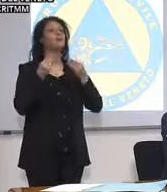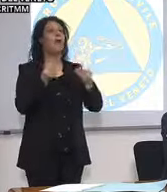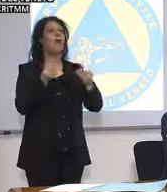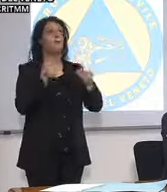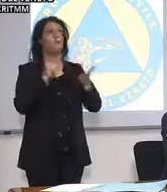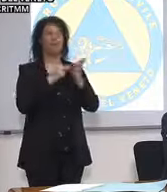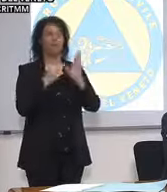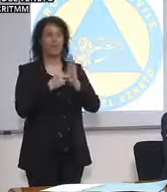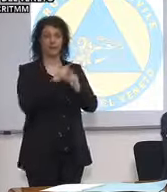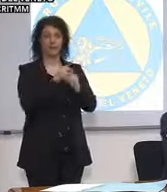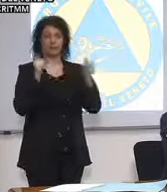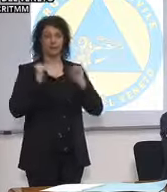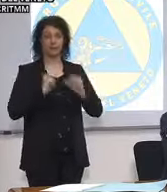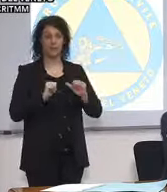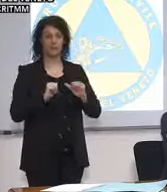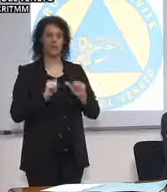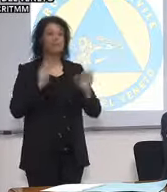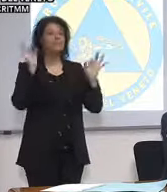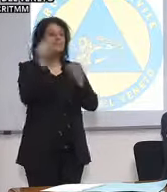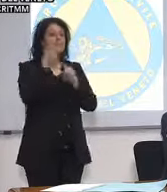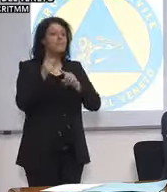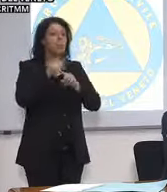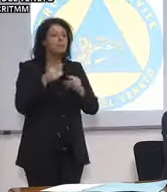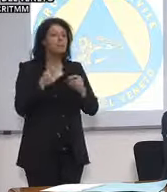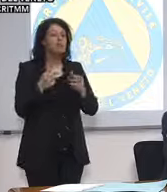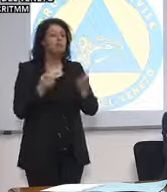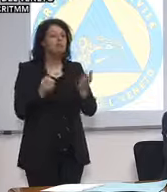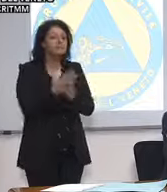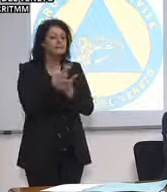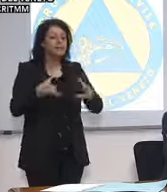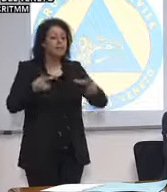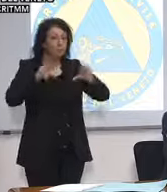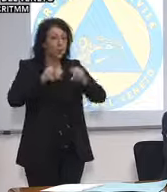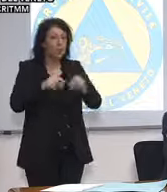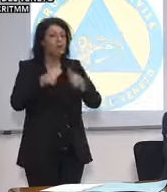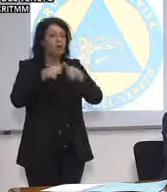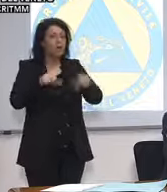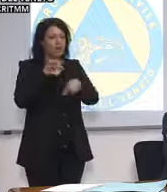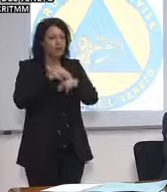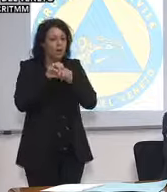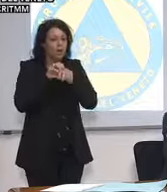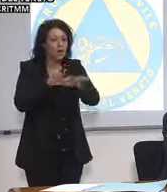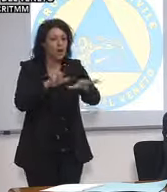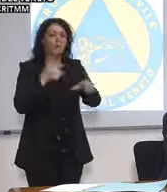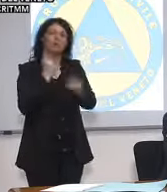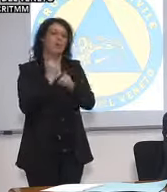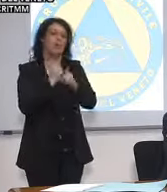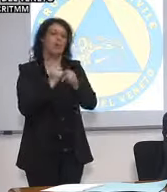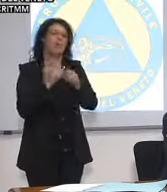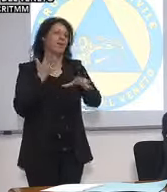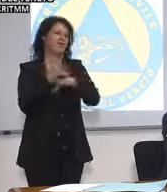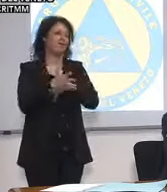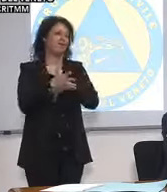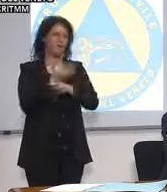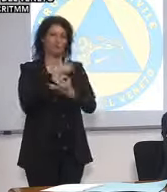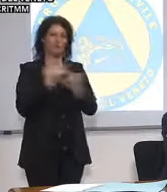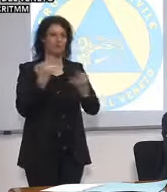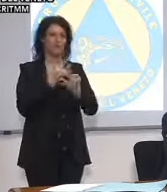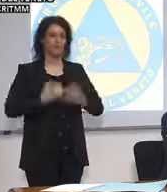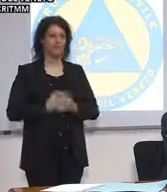poi accade che ripartono di focolai o quant'altro, ovviamente si dovranno prendere delle misure, cioè non è escluso che